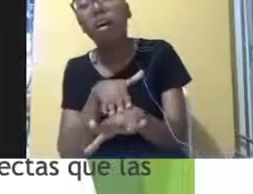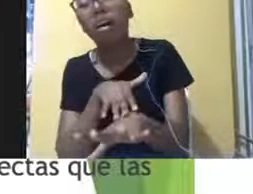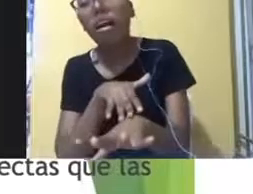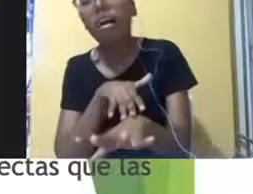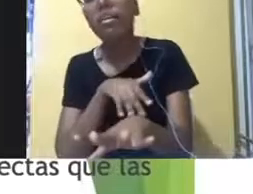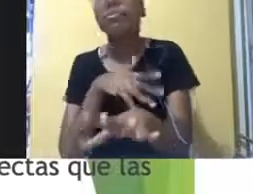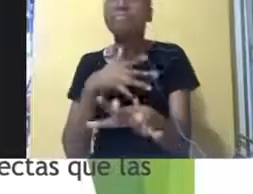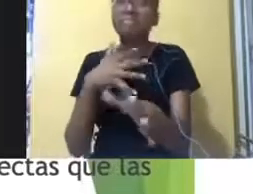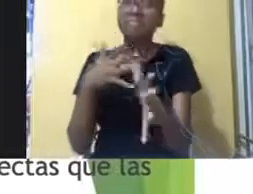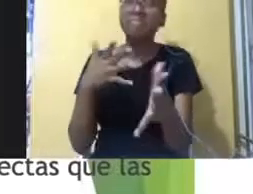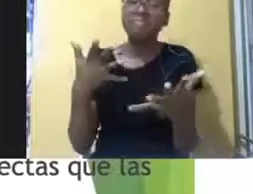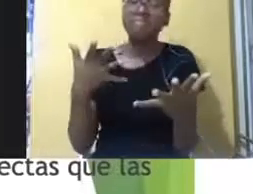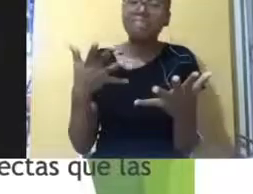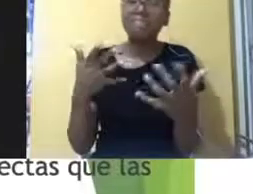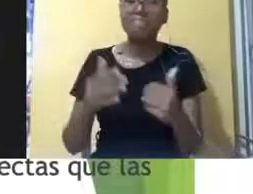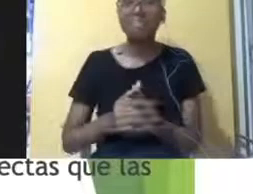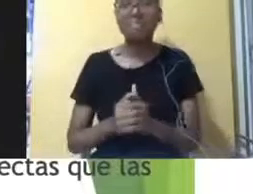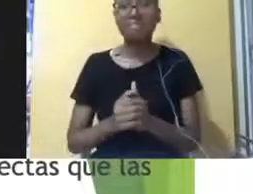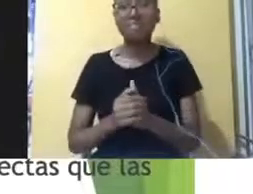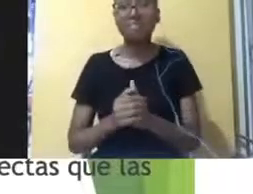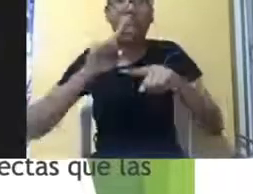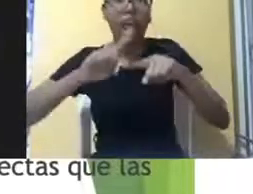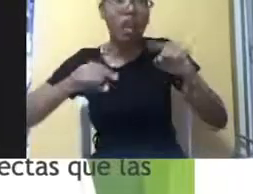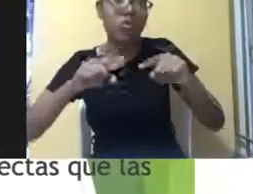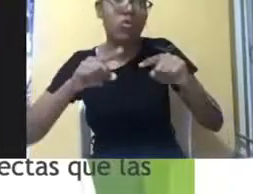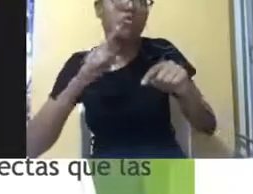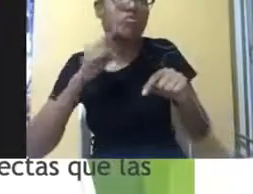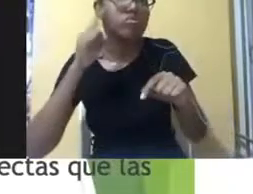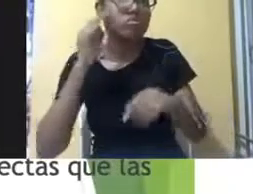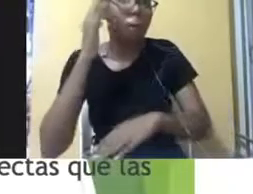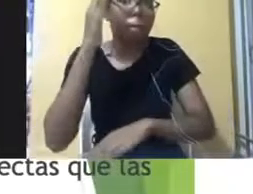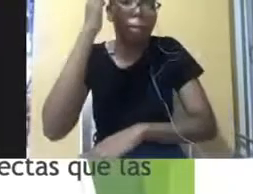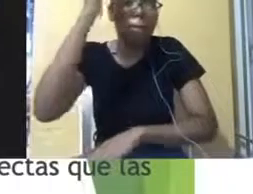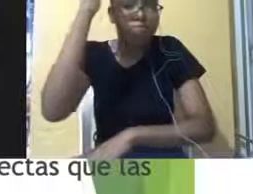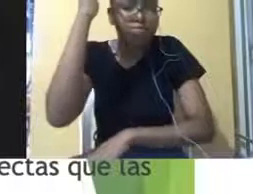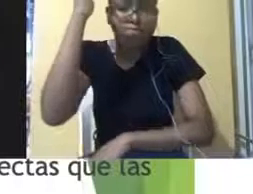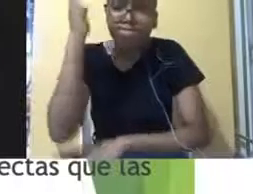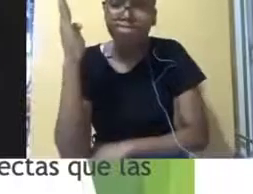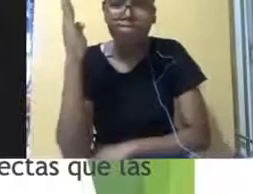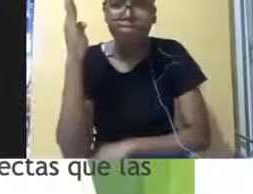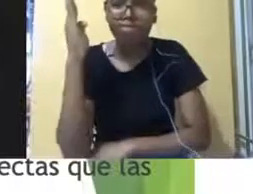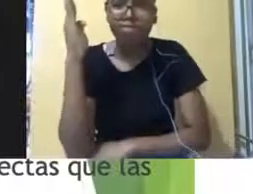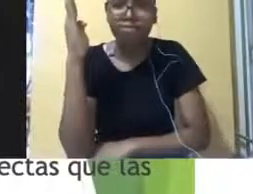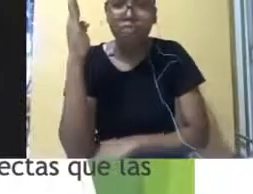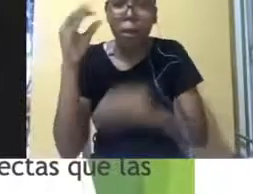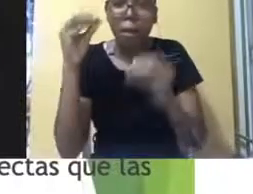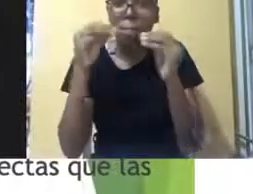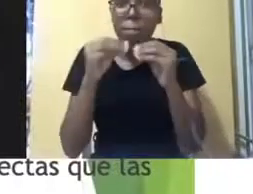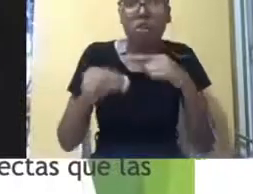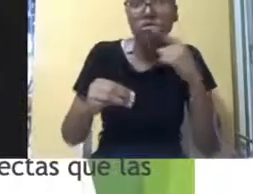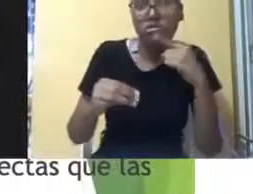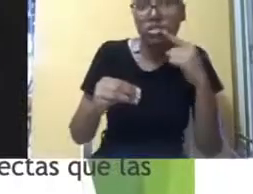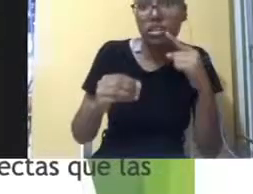darme rápido. Bueno, algunos son puntuales hasta más que nosotros, pero lo que conocemos en la